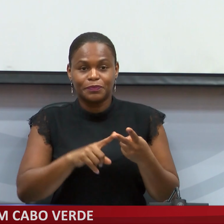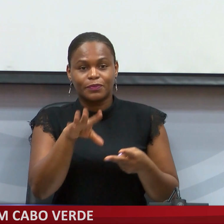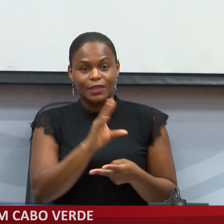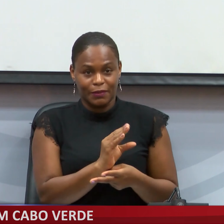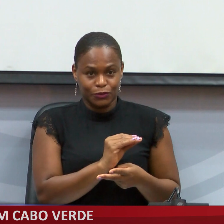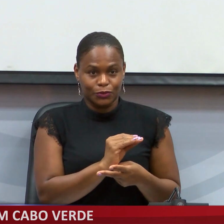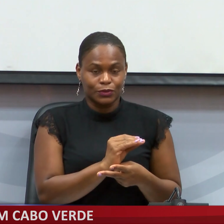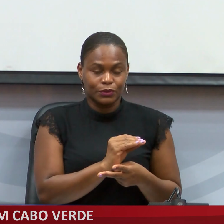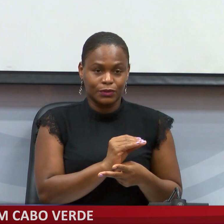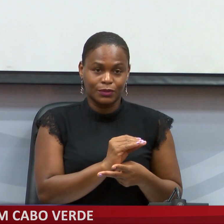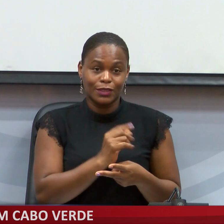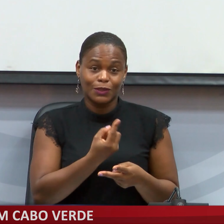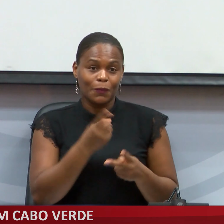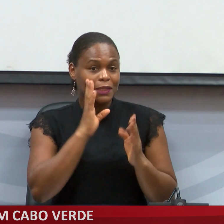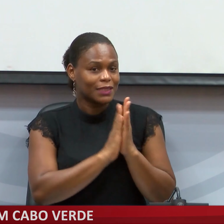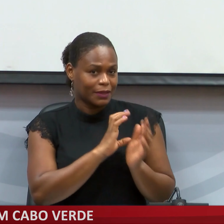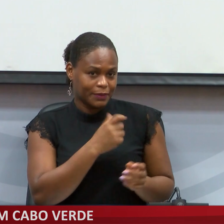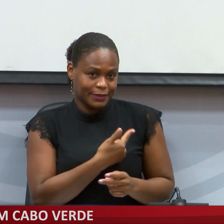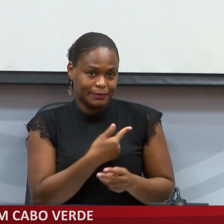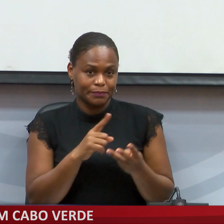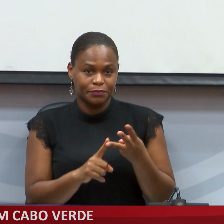10 são em Santa Catarina,